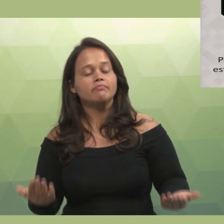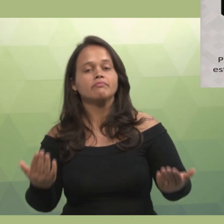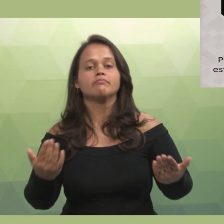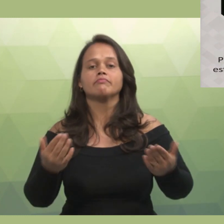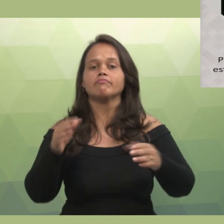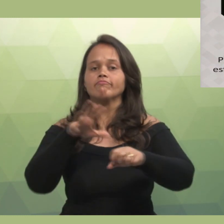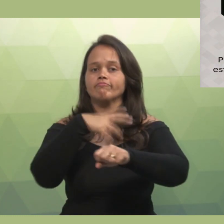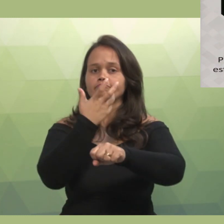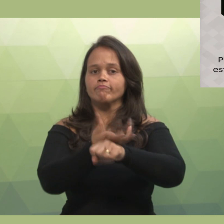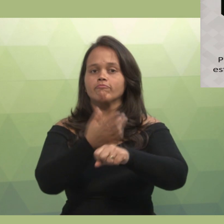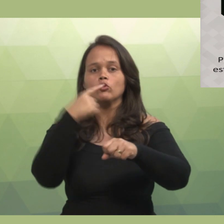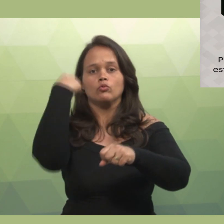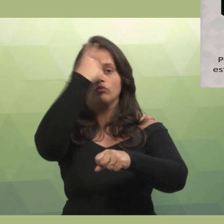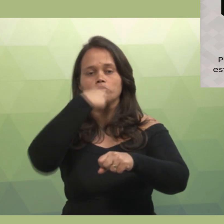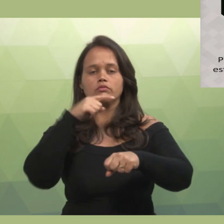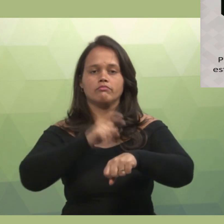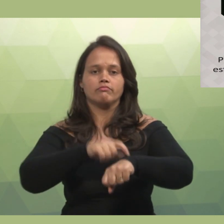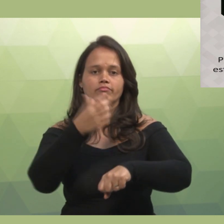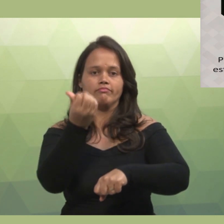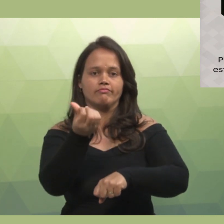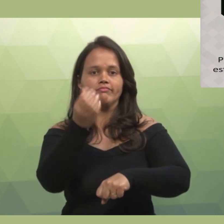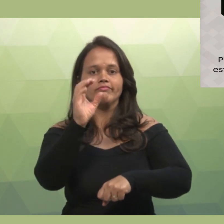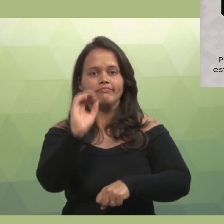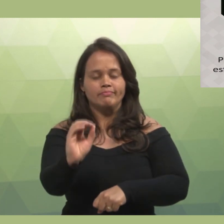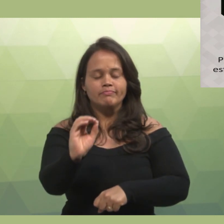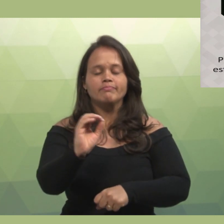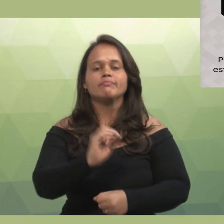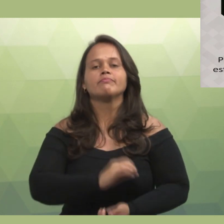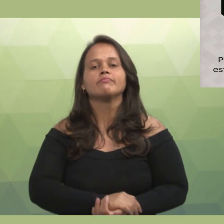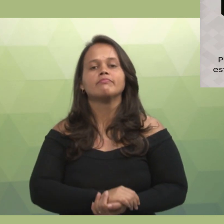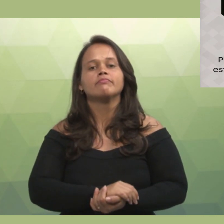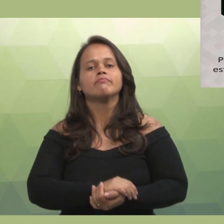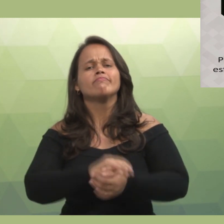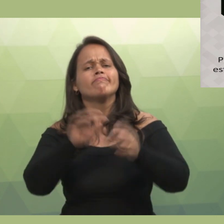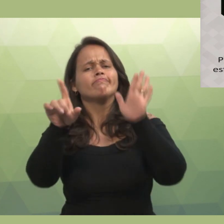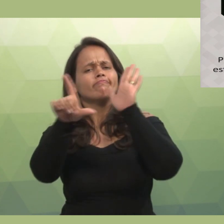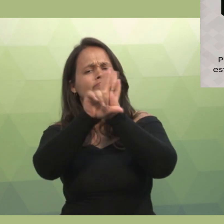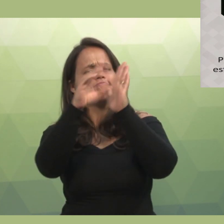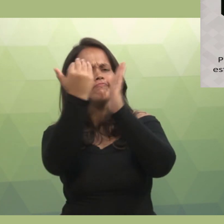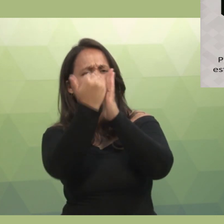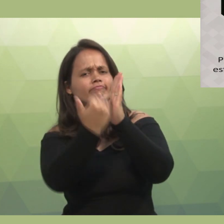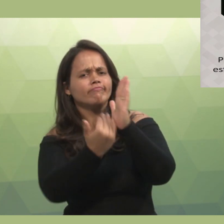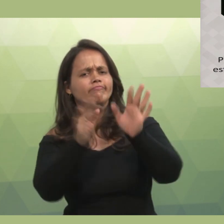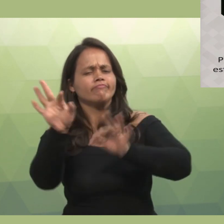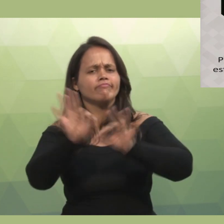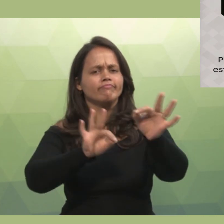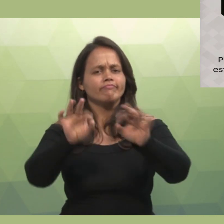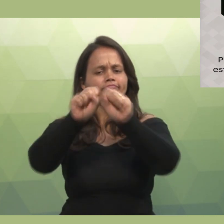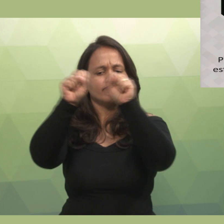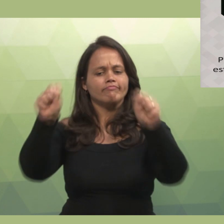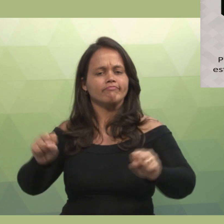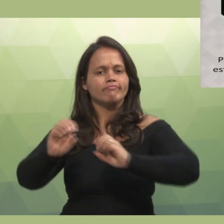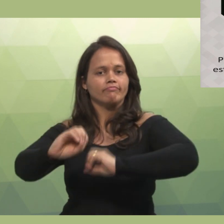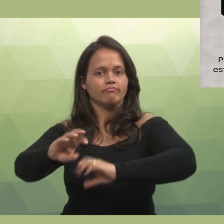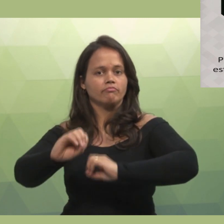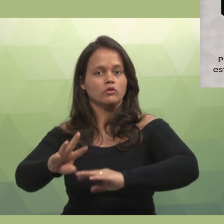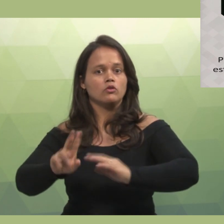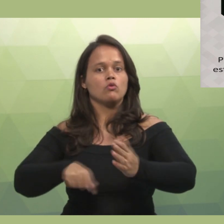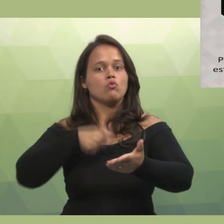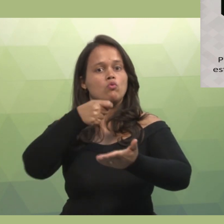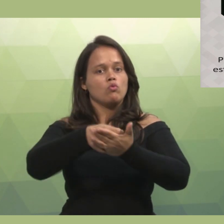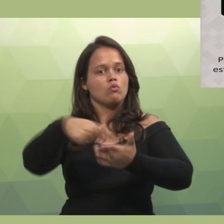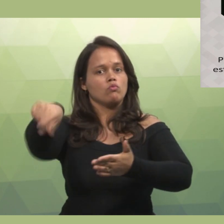horária de 60 horas, trata da legislação e organização do sistema de ensino. Para que se cumpra a formação de vocês